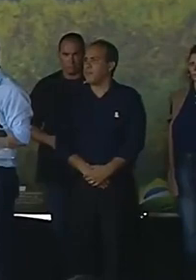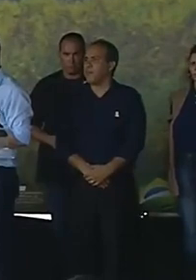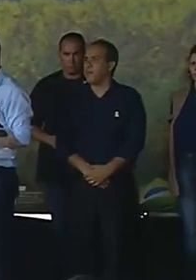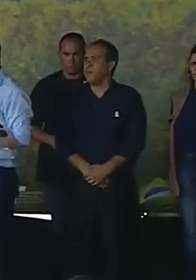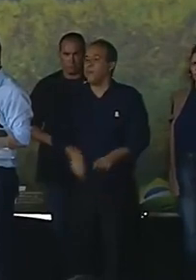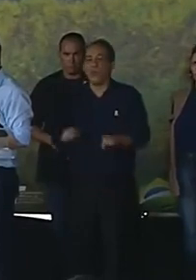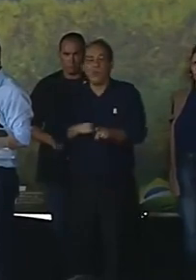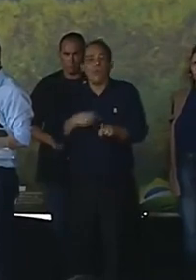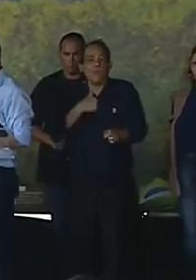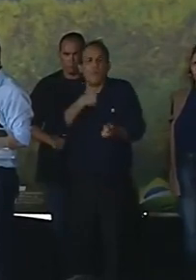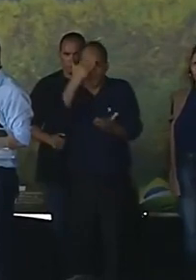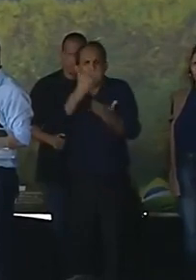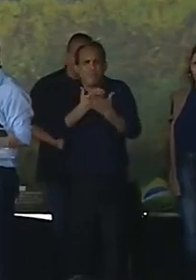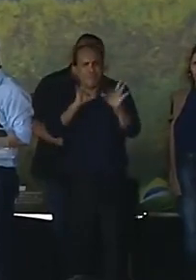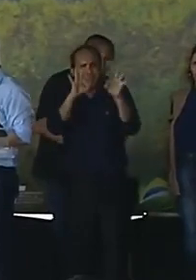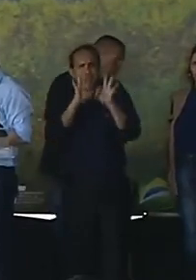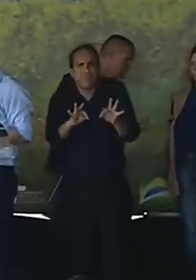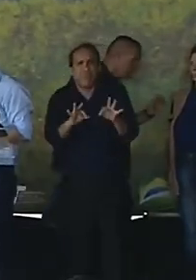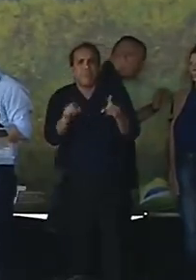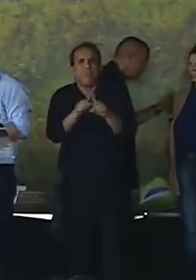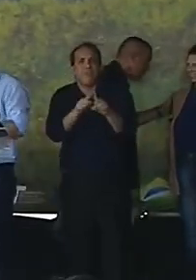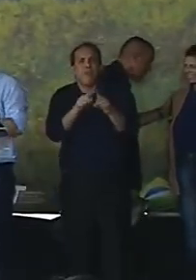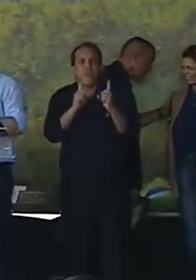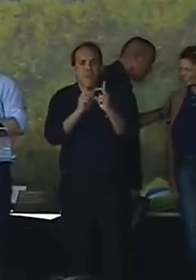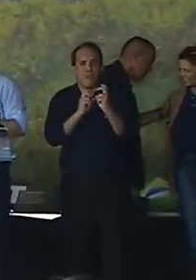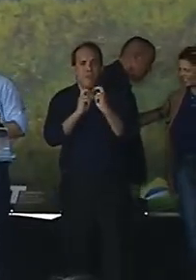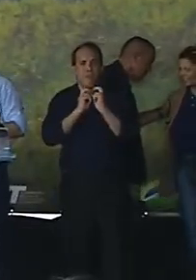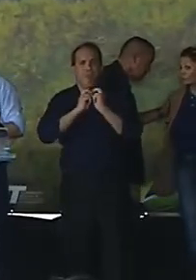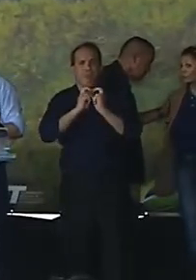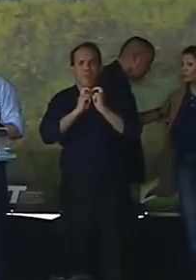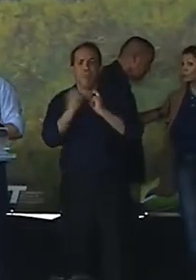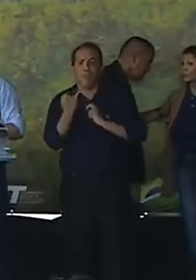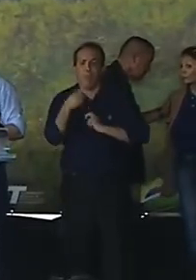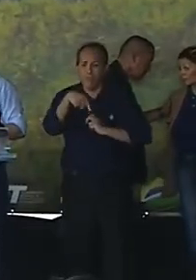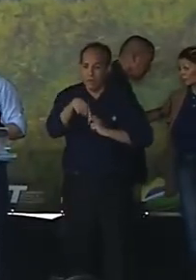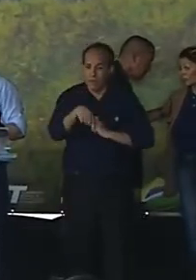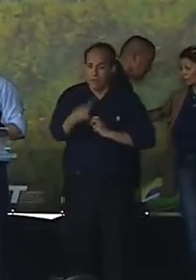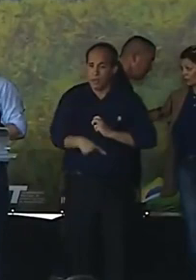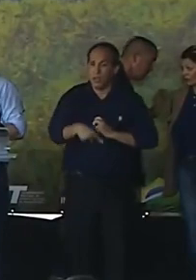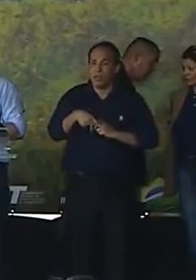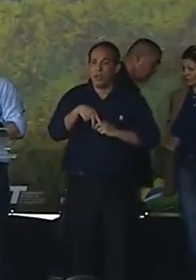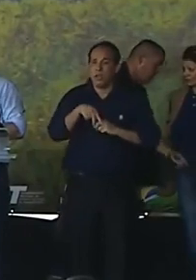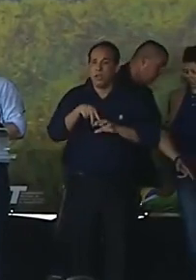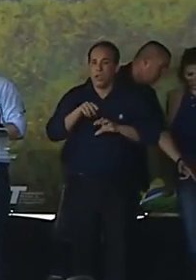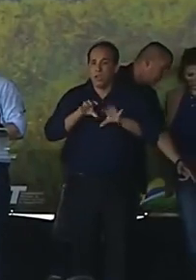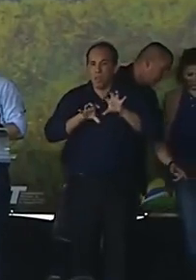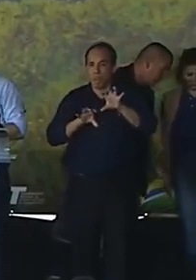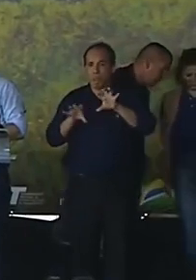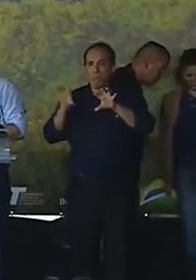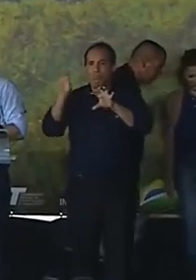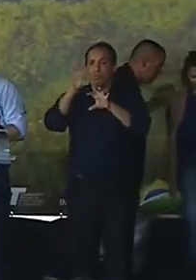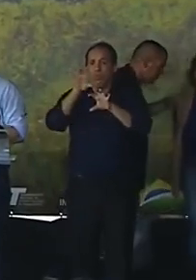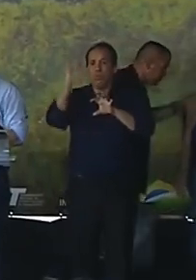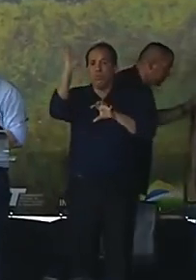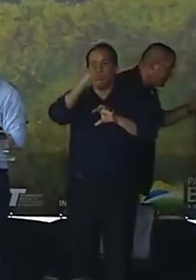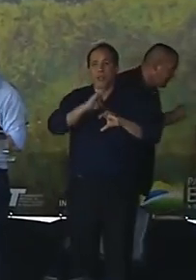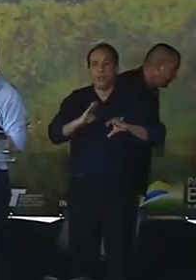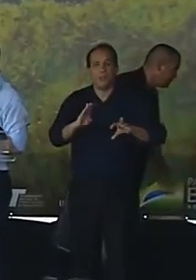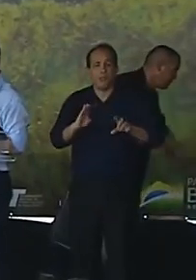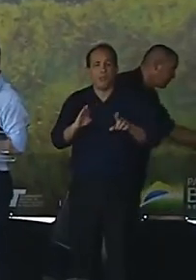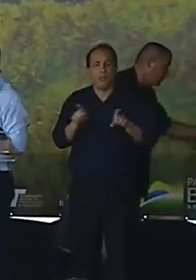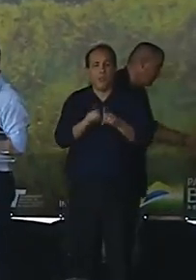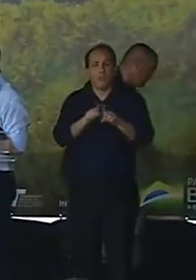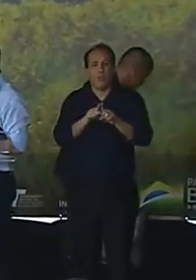E eu acredito que, assim como a Ferrogrão será importante aqui nessa região do Brasil e dos nossos estados, a FICO